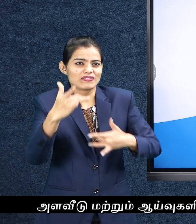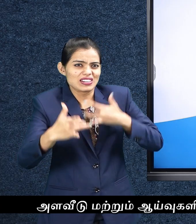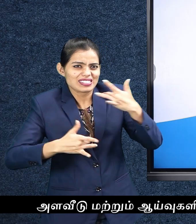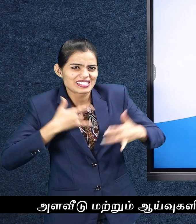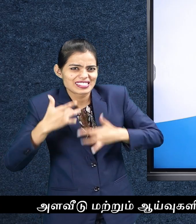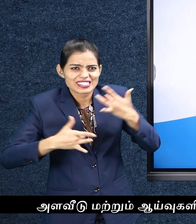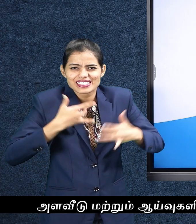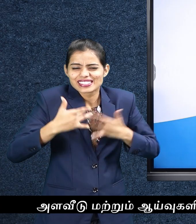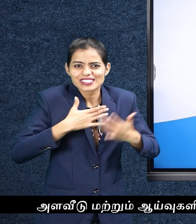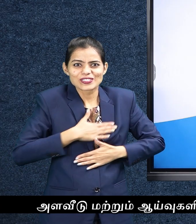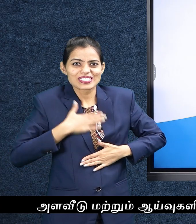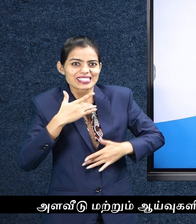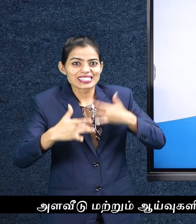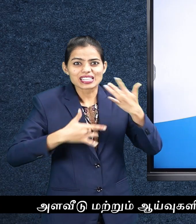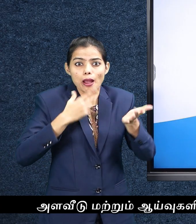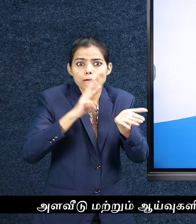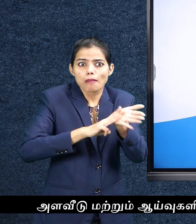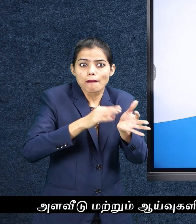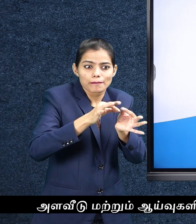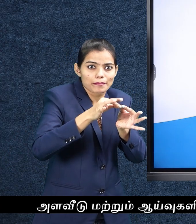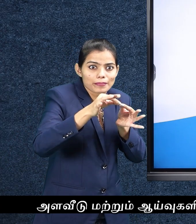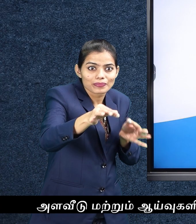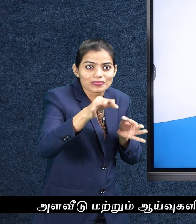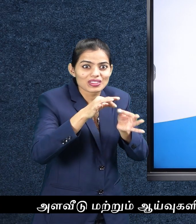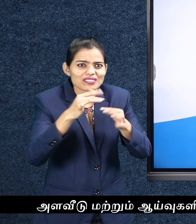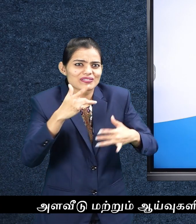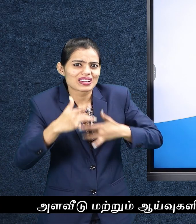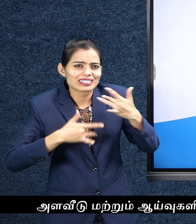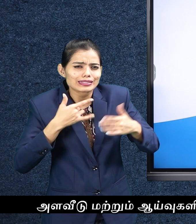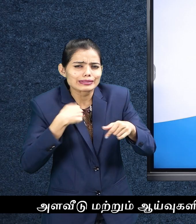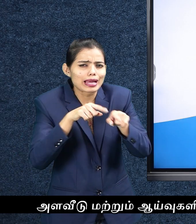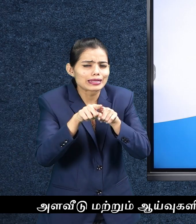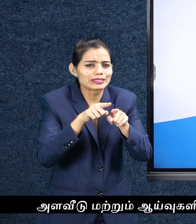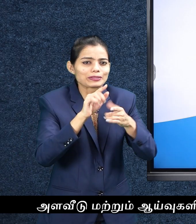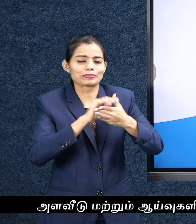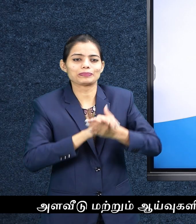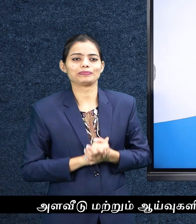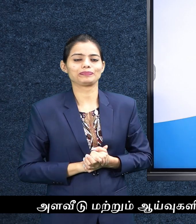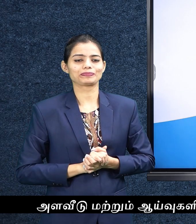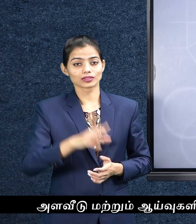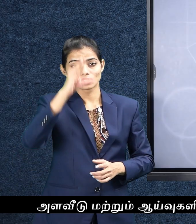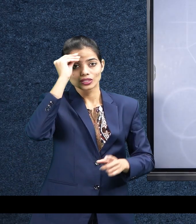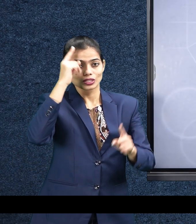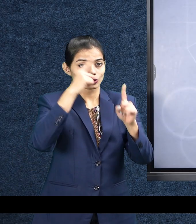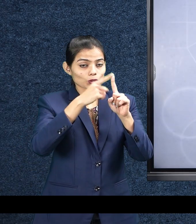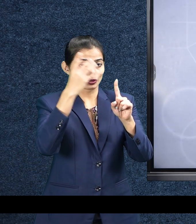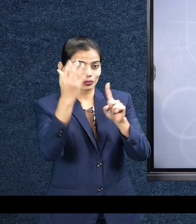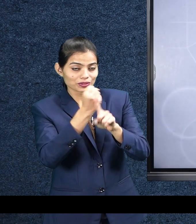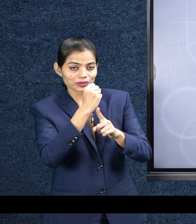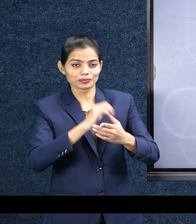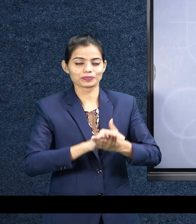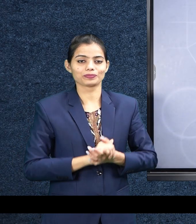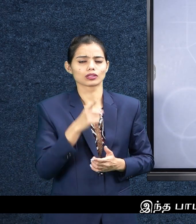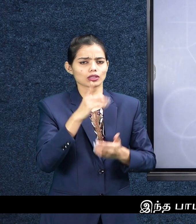அளவீடு மற்றும் ஆய்வுகளில் இந்த அற்புதமான பயணத்தை தொடங்குவோம். கற்றுக்கொள்வீர்கள்.